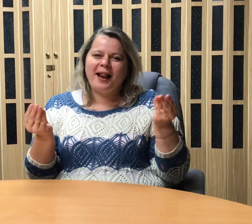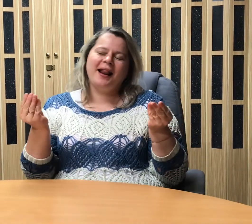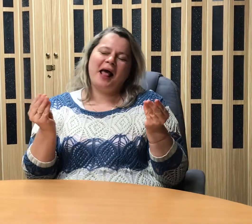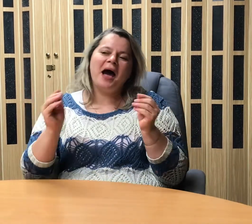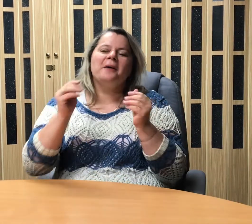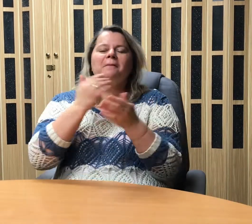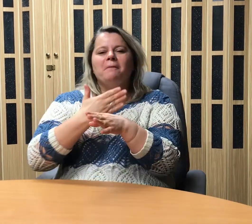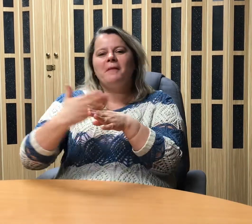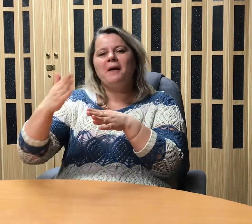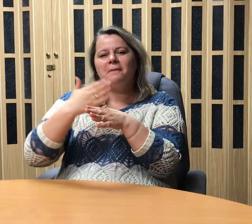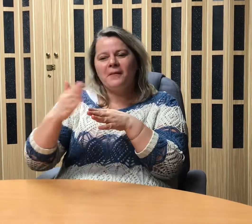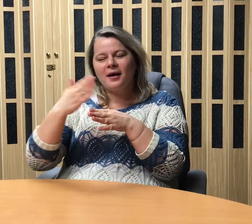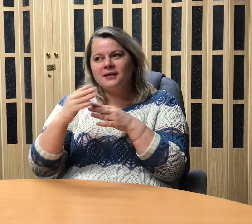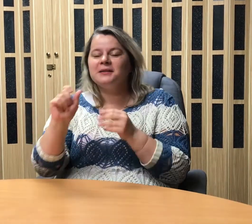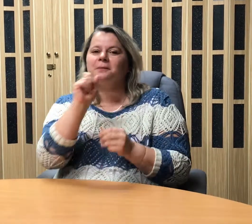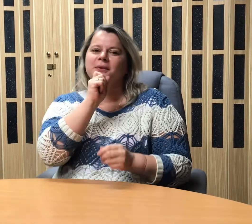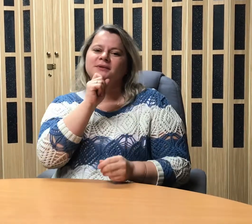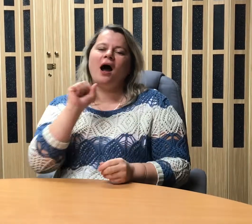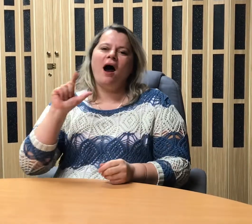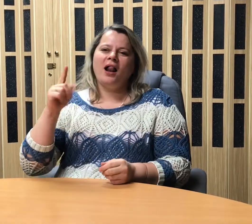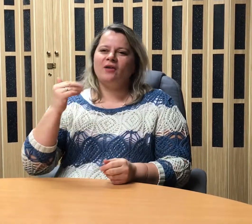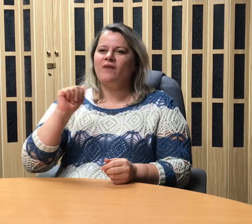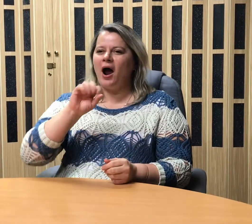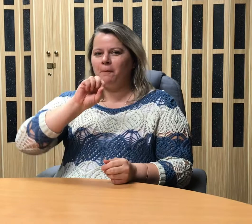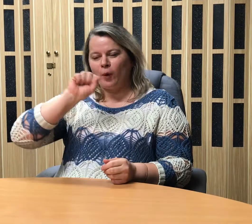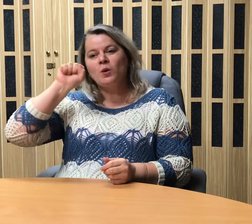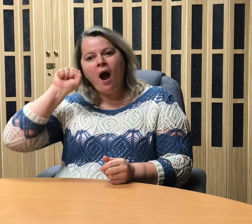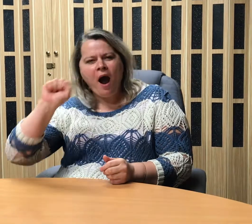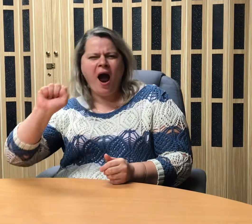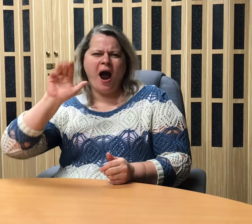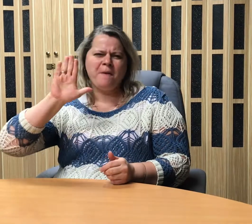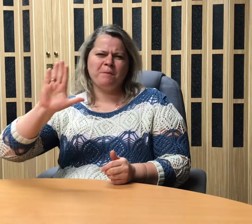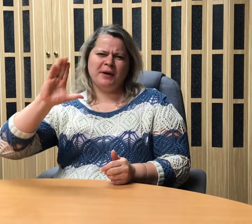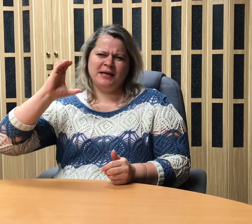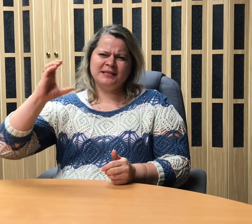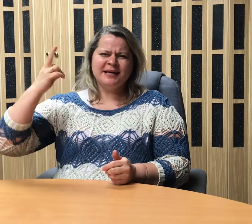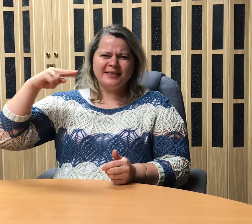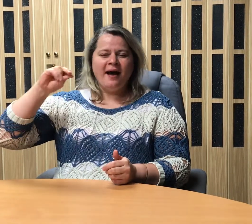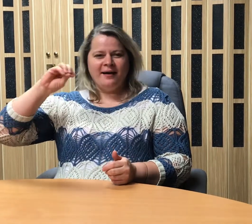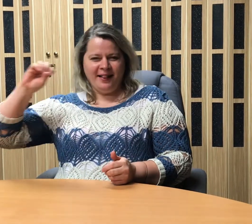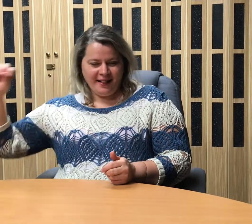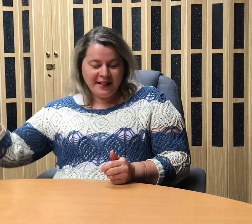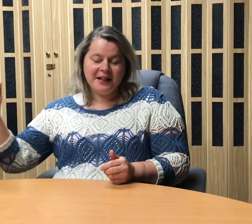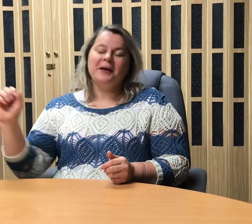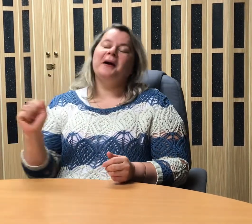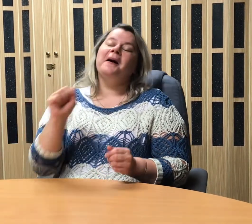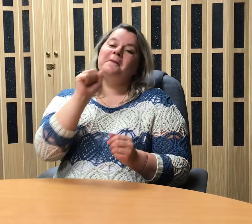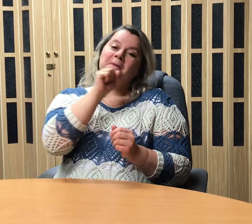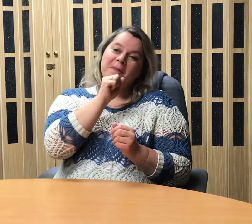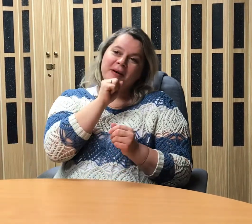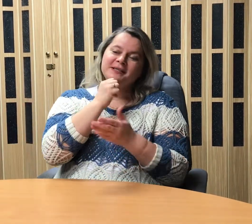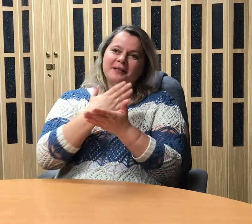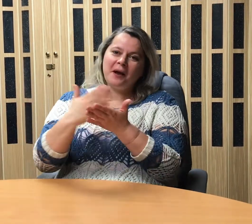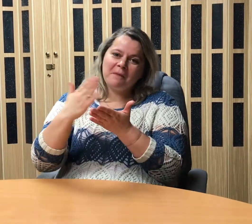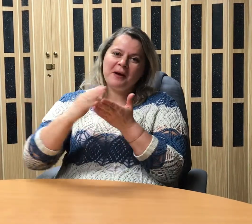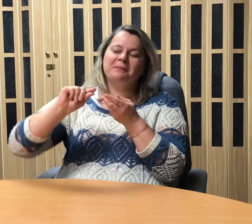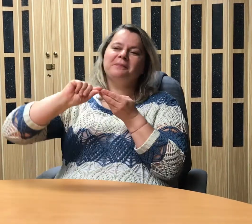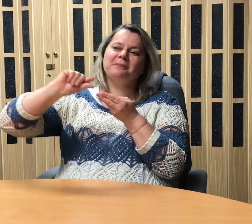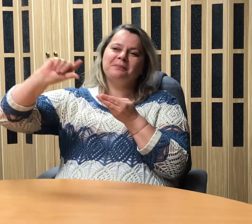Mamma, tētis, spēle. Pēc tam viņš ar laiku iemācījās jau zīmju valodas alfabētu. Pēc tam ar